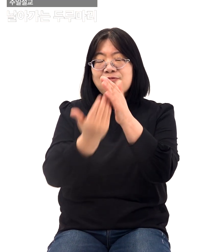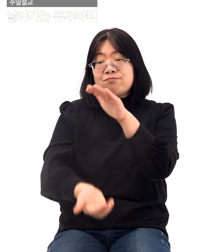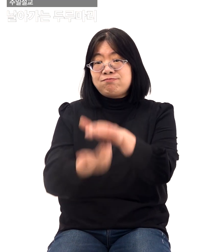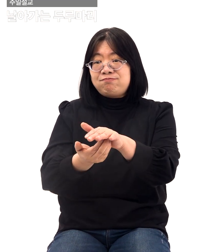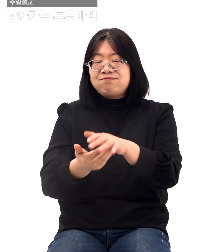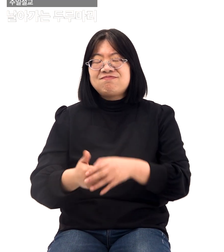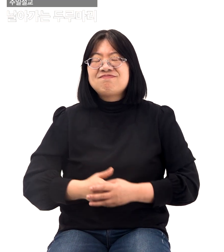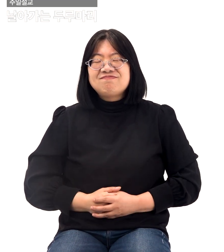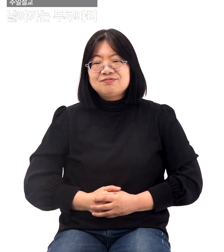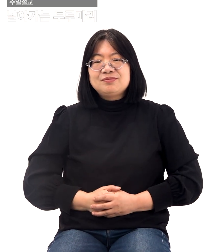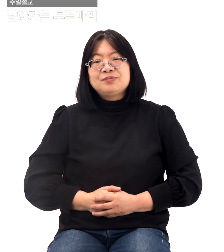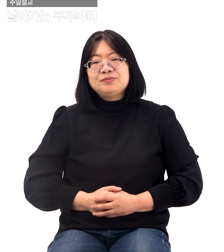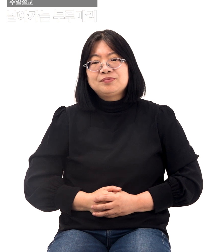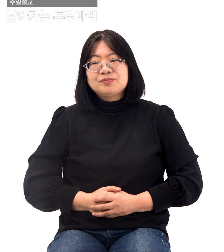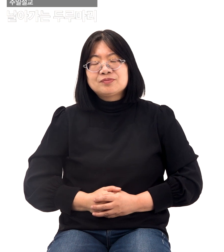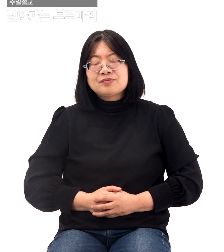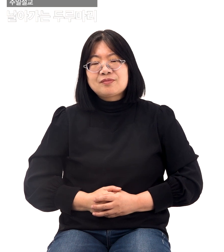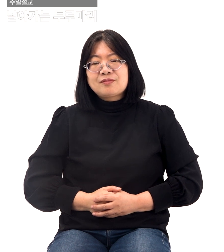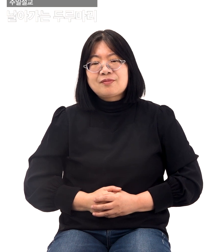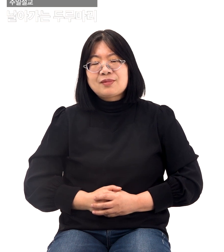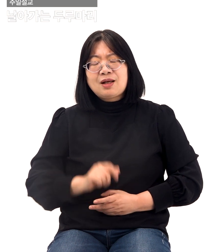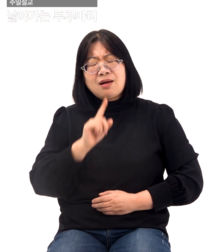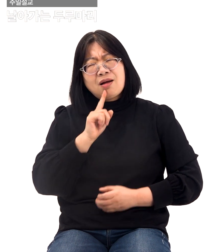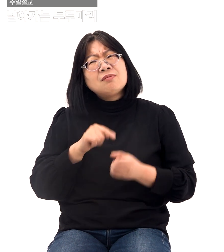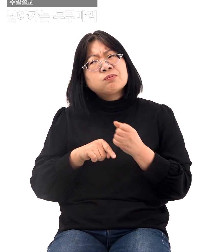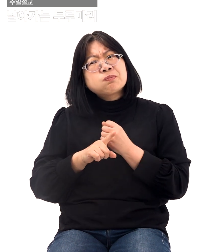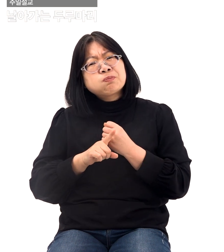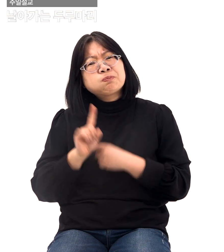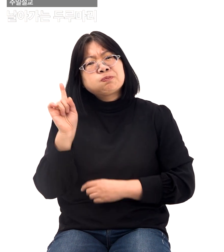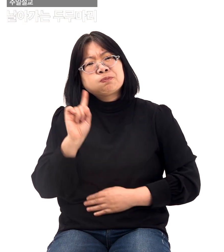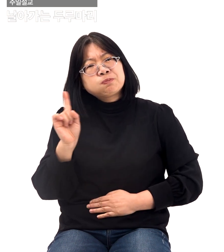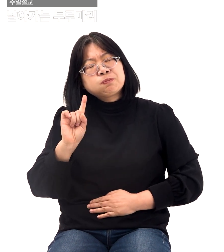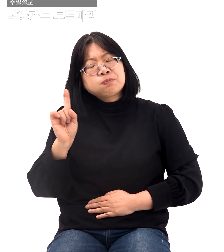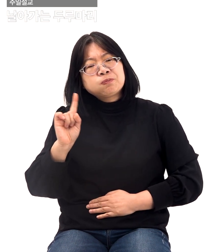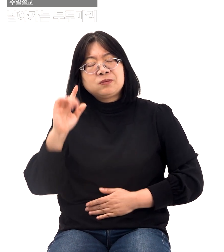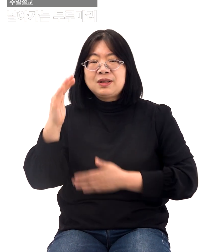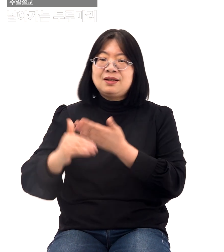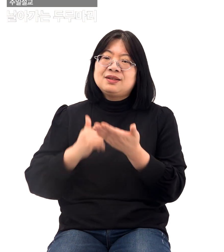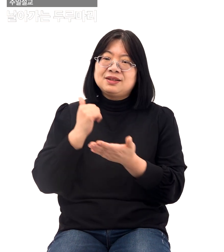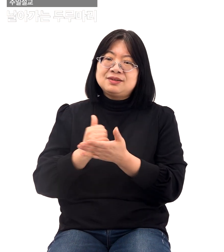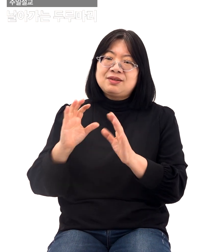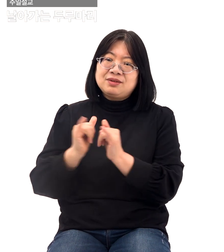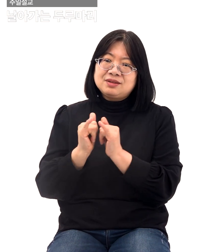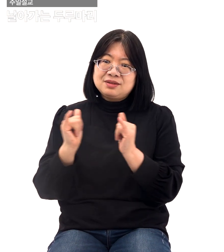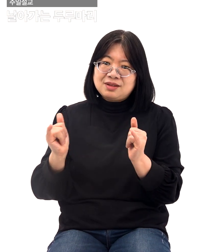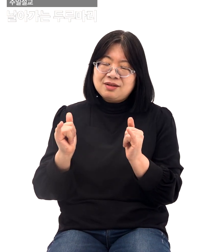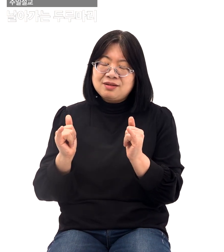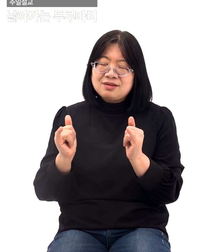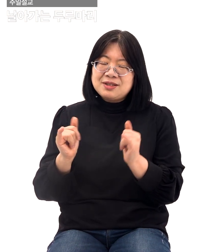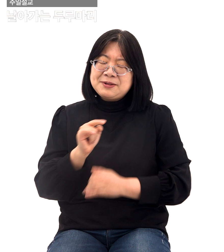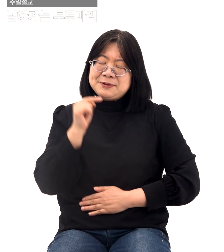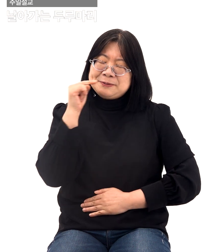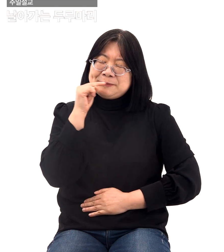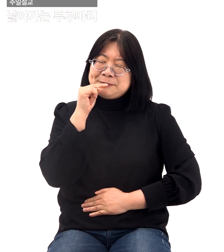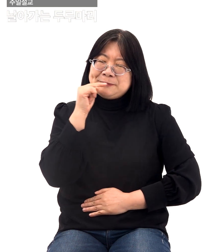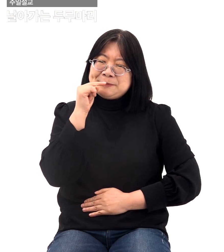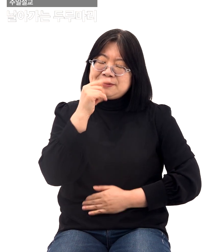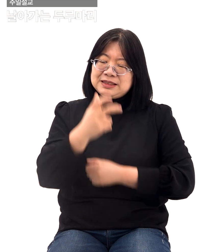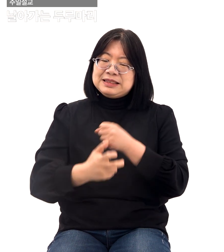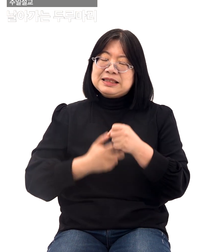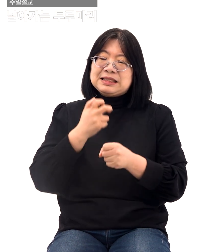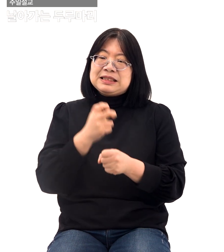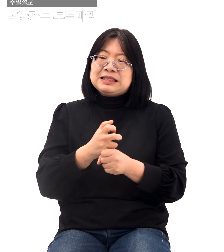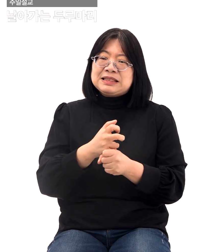제국이었죠. 그러니까 이 말은 무슨 얘기냐 하면 하나님의 백성들이 혹독한